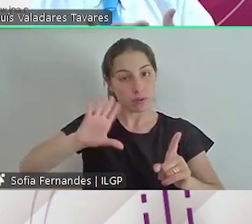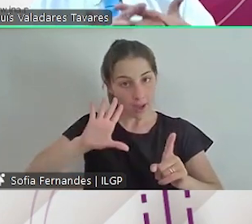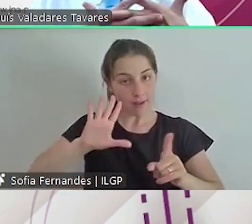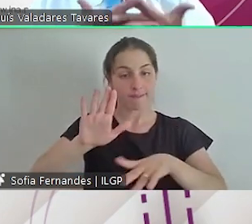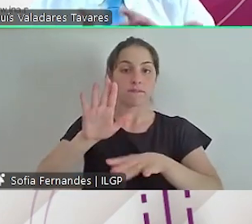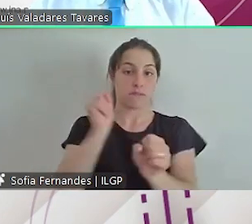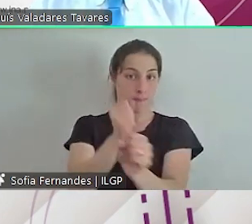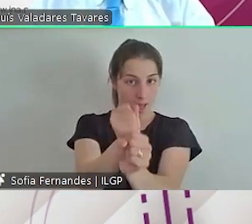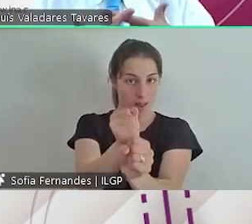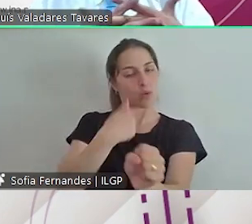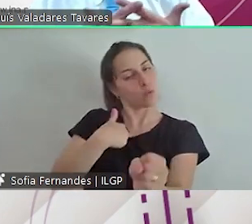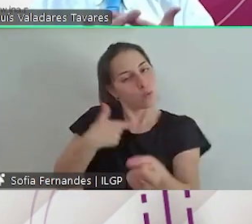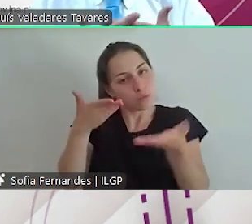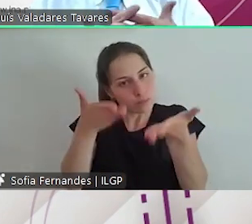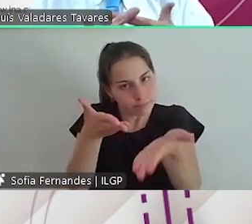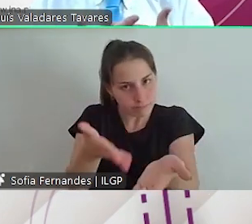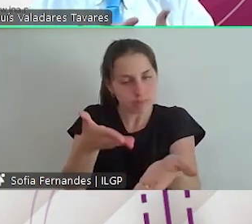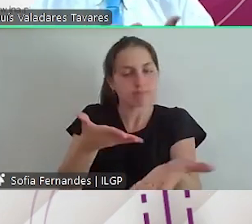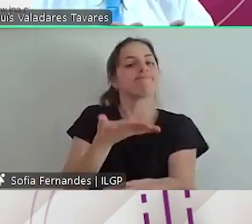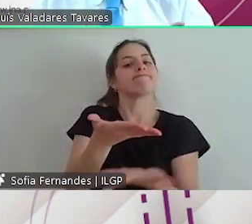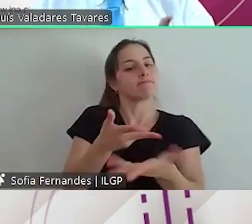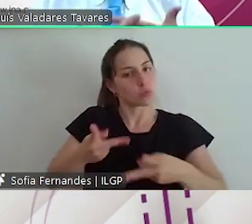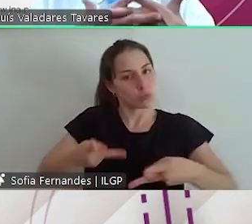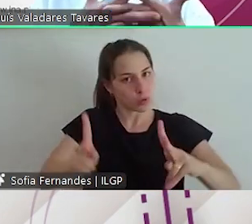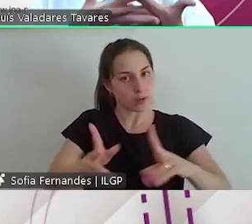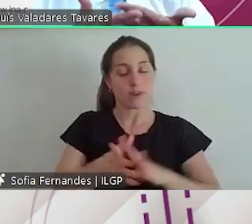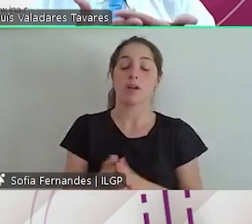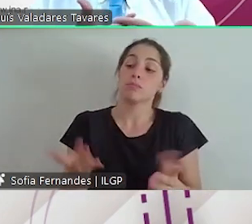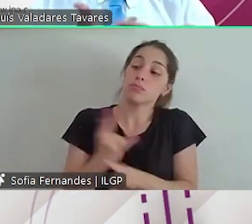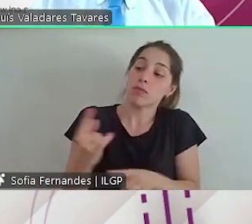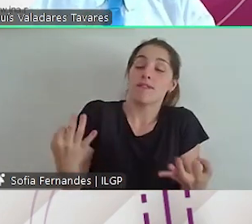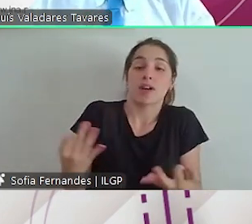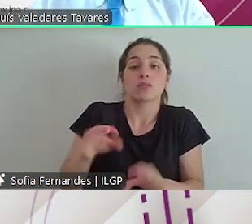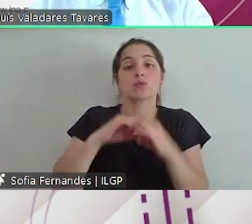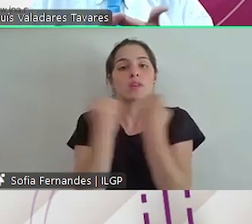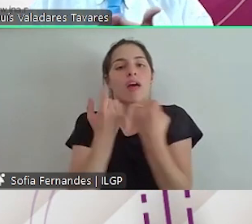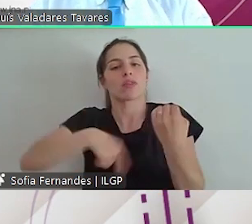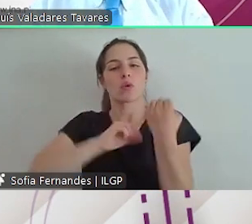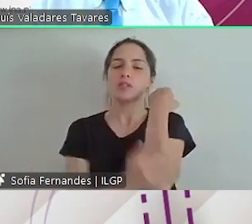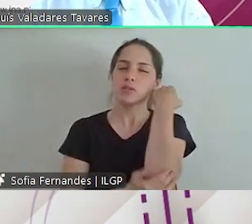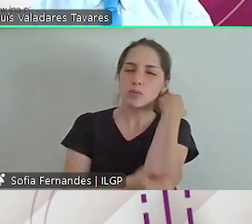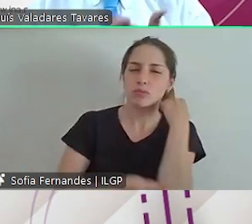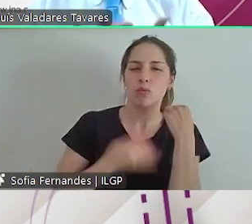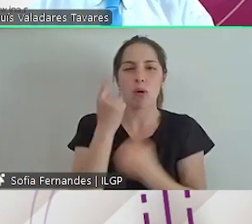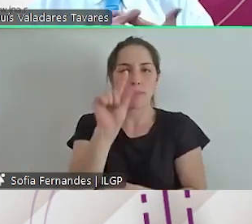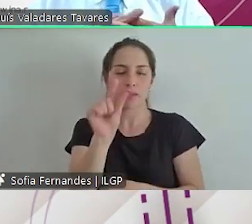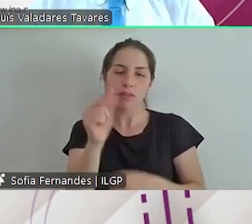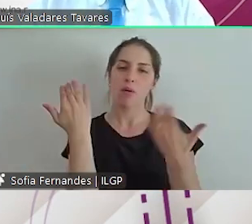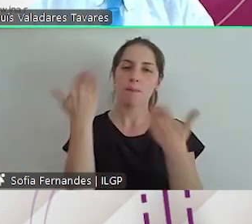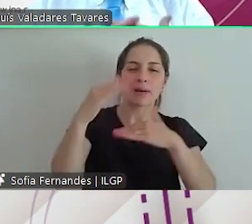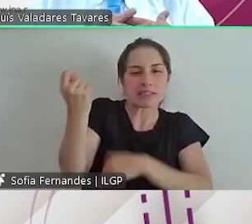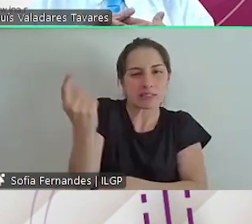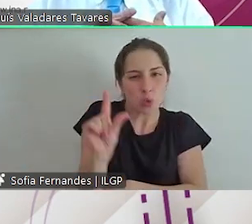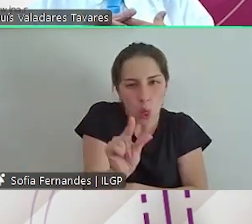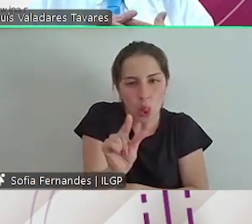vezes monetarizada e orientada para questões mais egoístas e de curto prazo, eu acho que todos